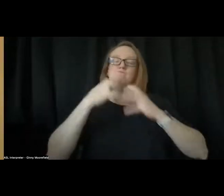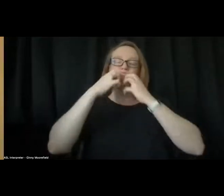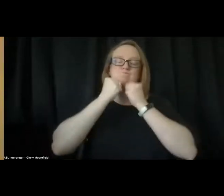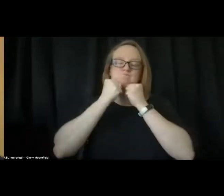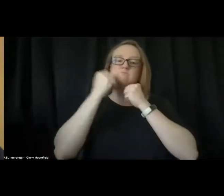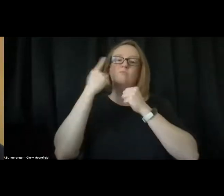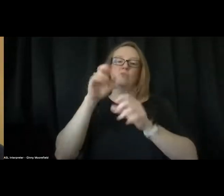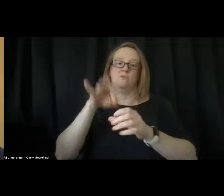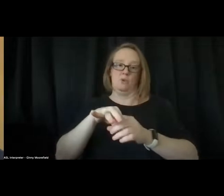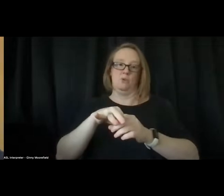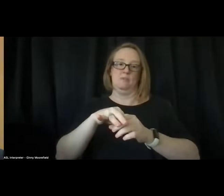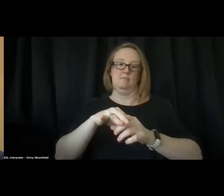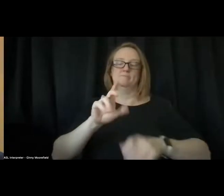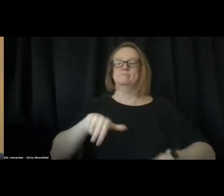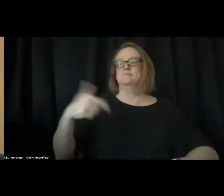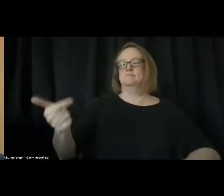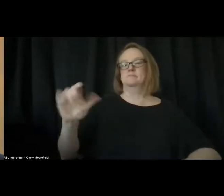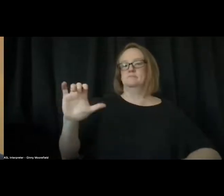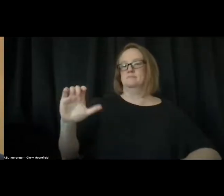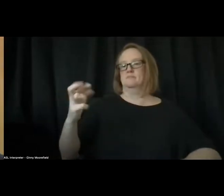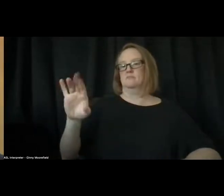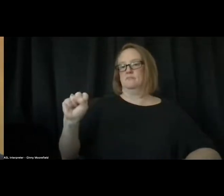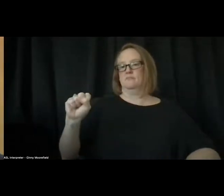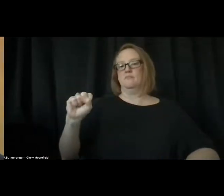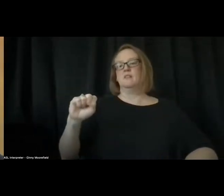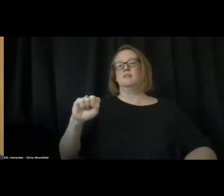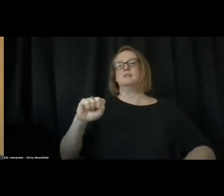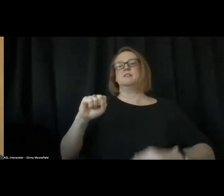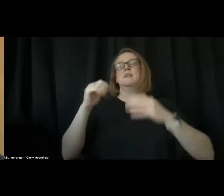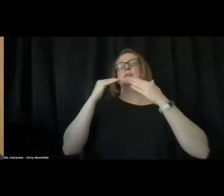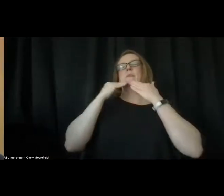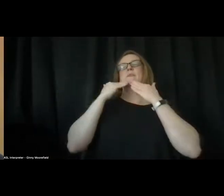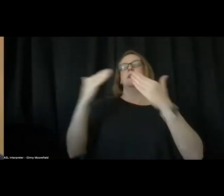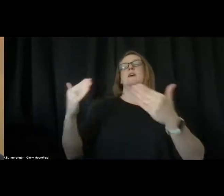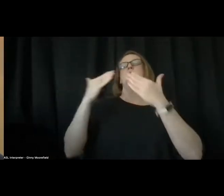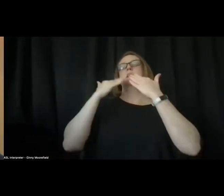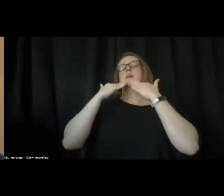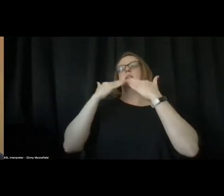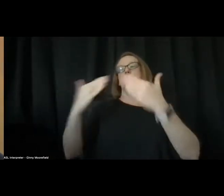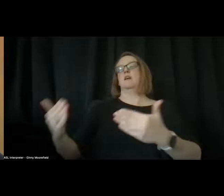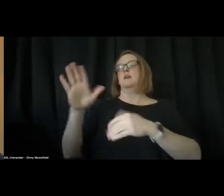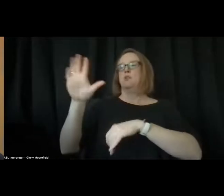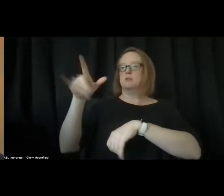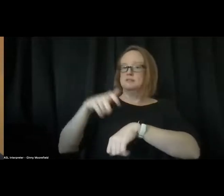te hace la palabra Gracias por tu tiempo